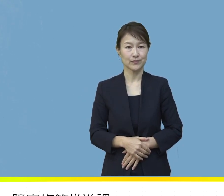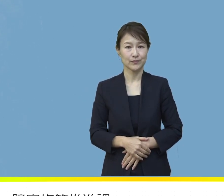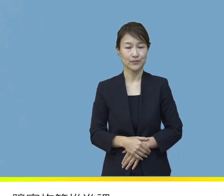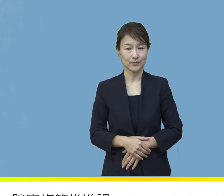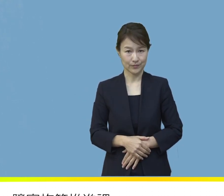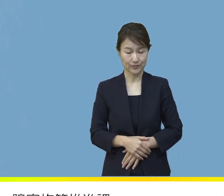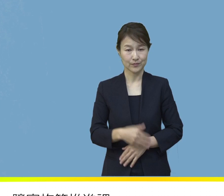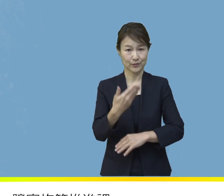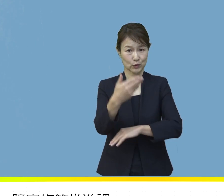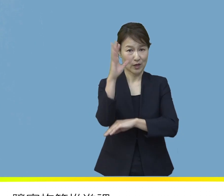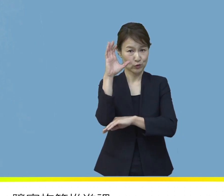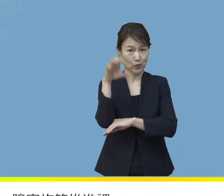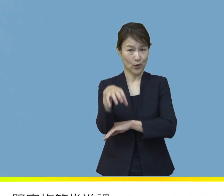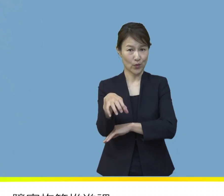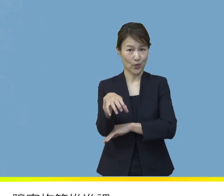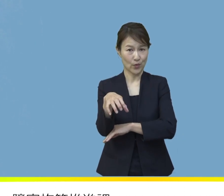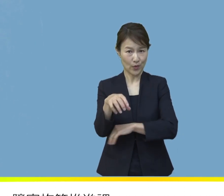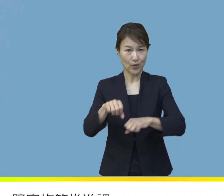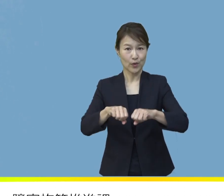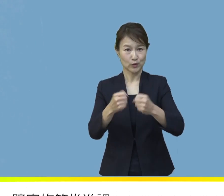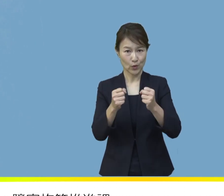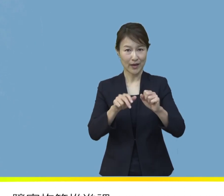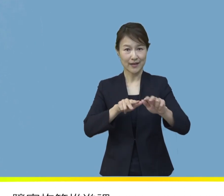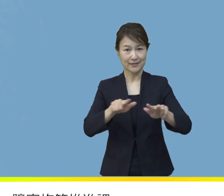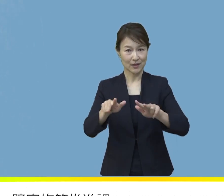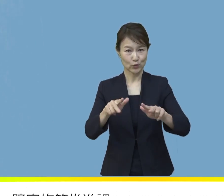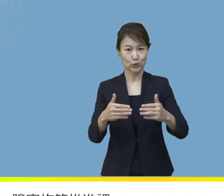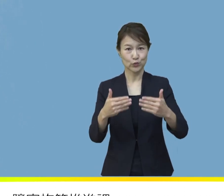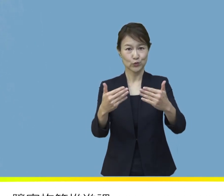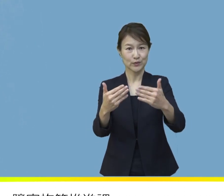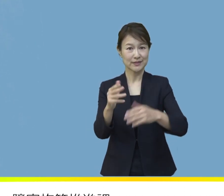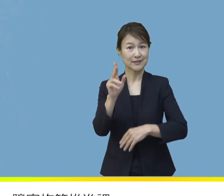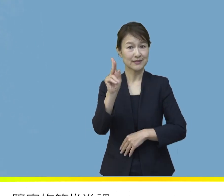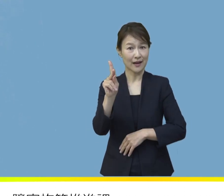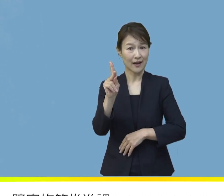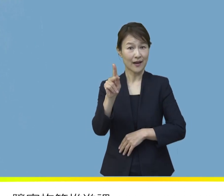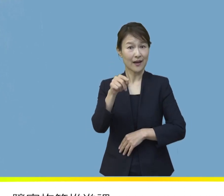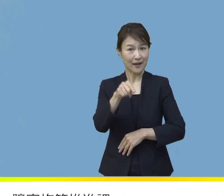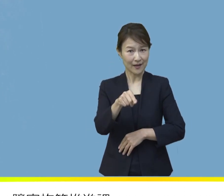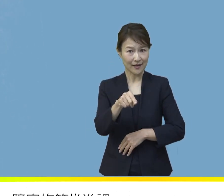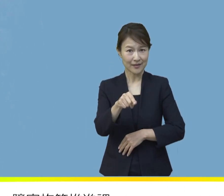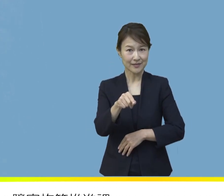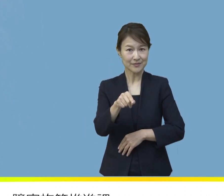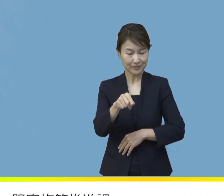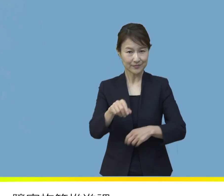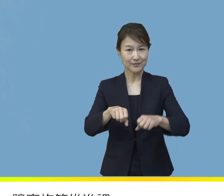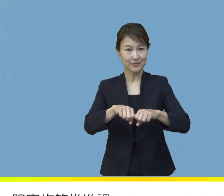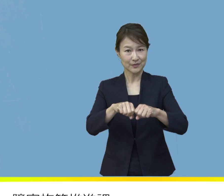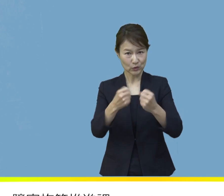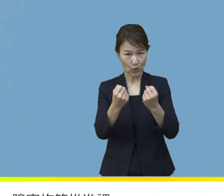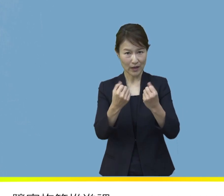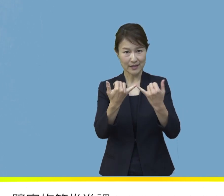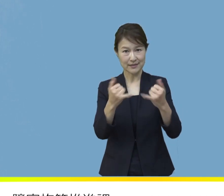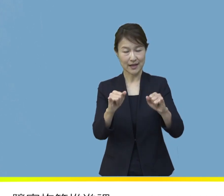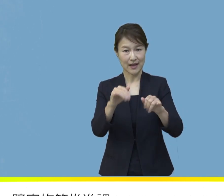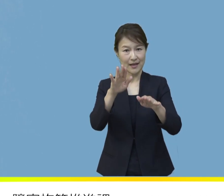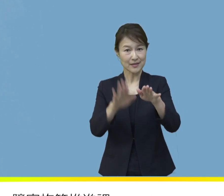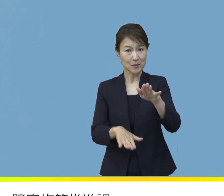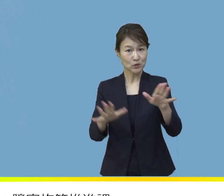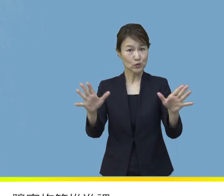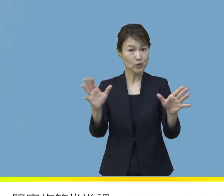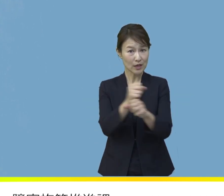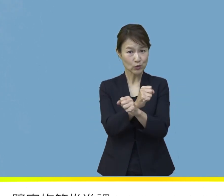苦の窓口である障害施策推進課障害者